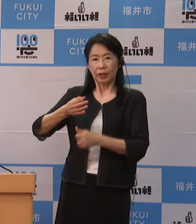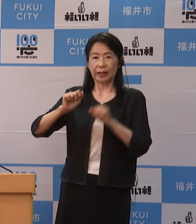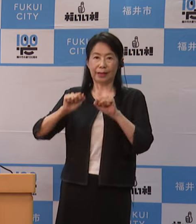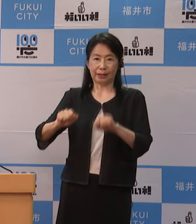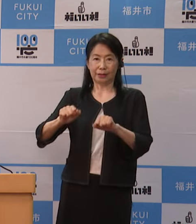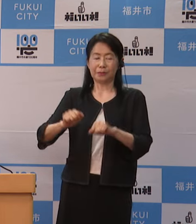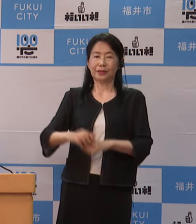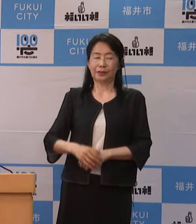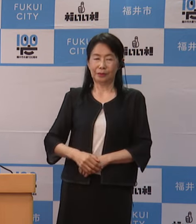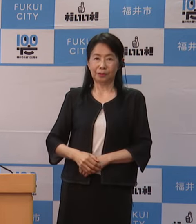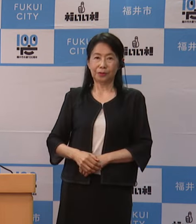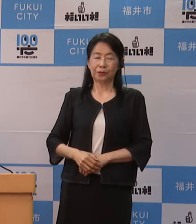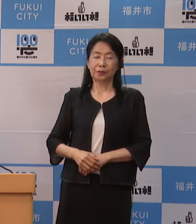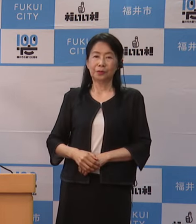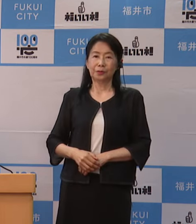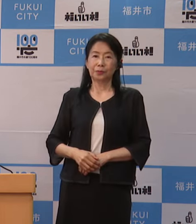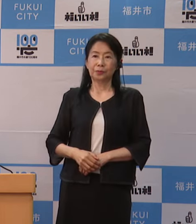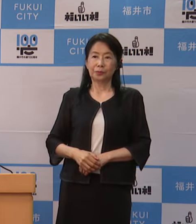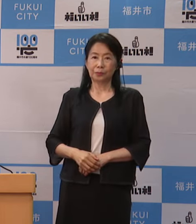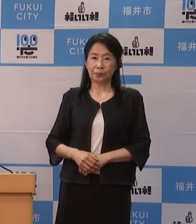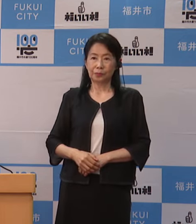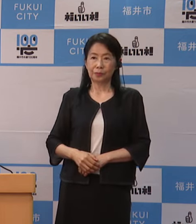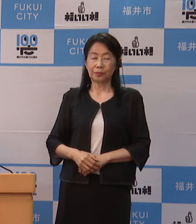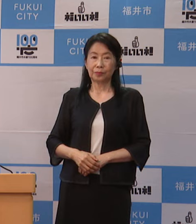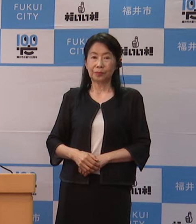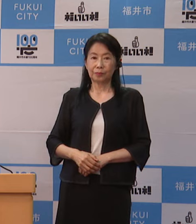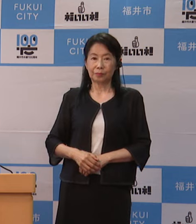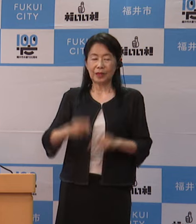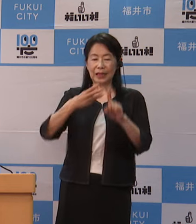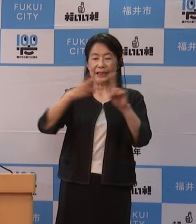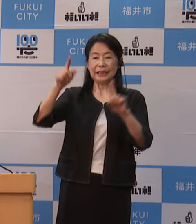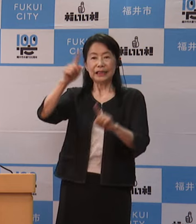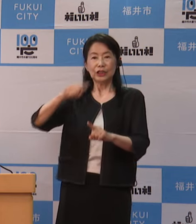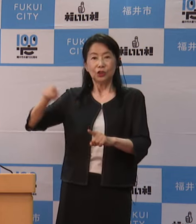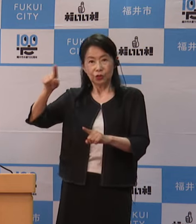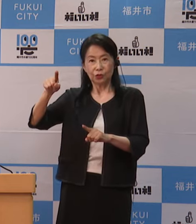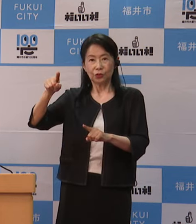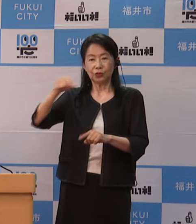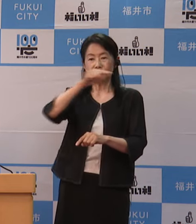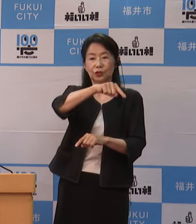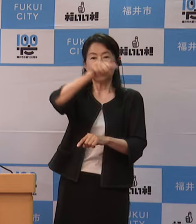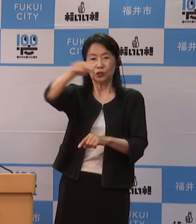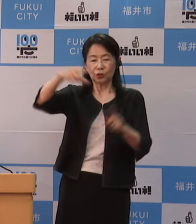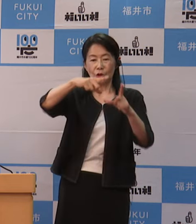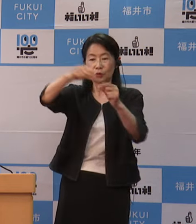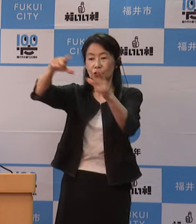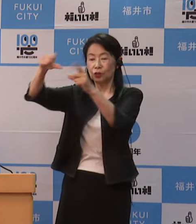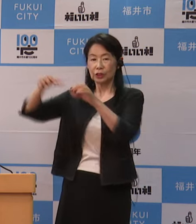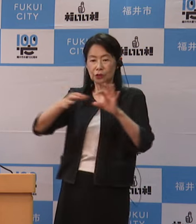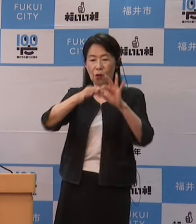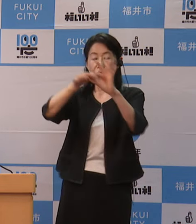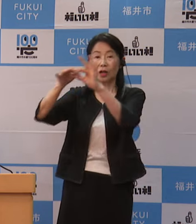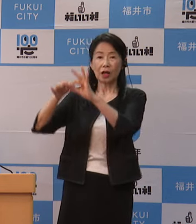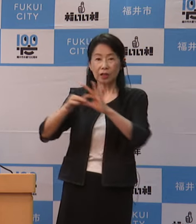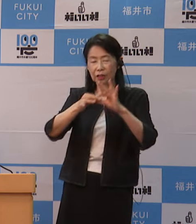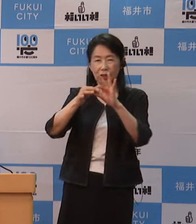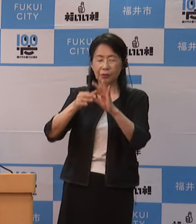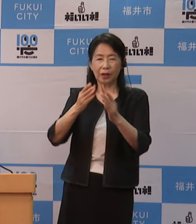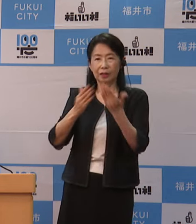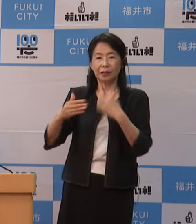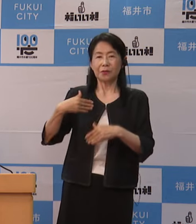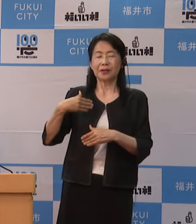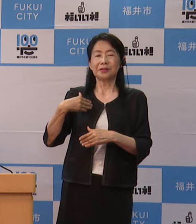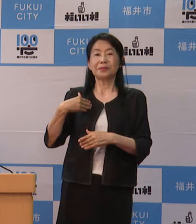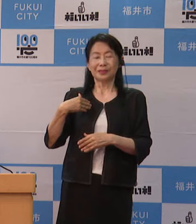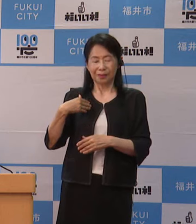ね。だからもうよく僕は EU と その各国と の関係はよく分かってるわけじゃござい